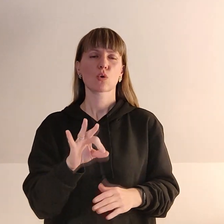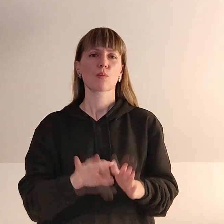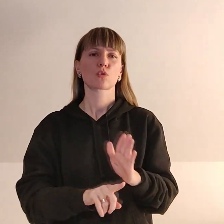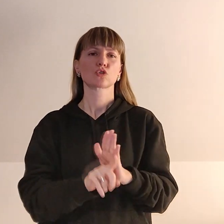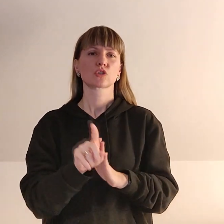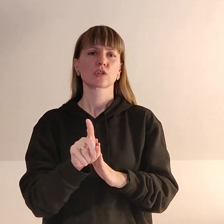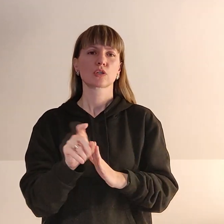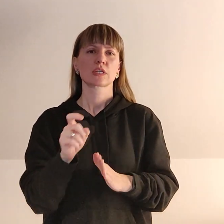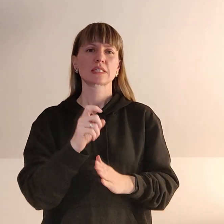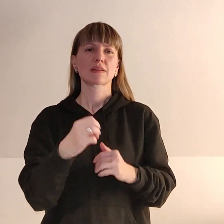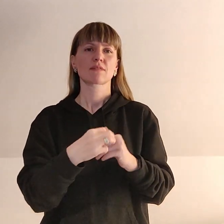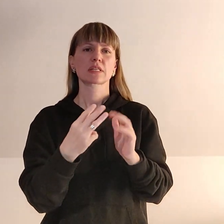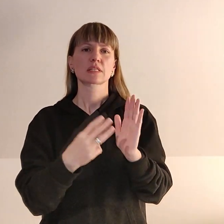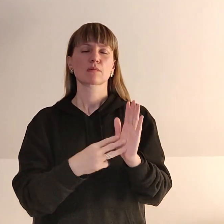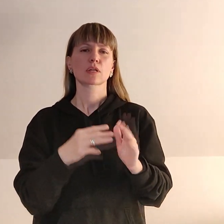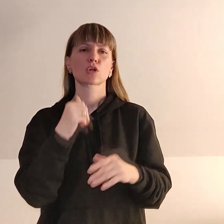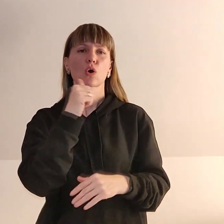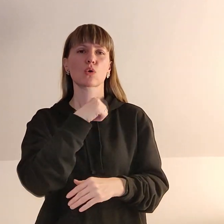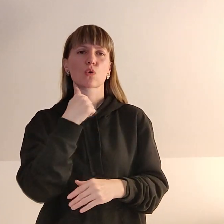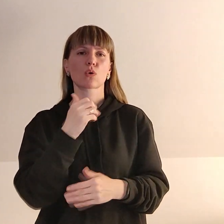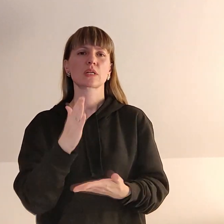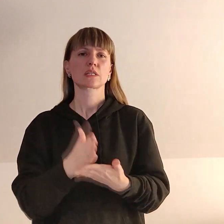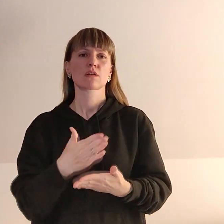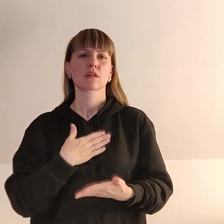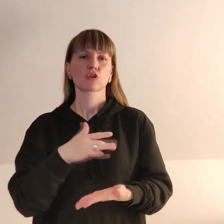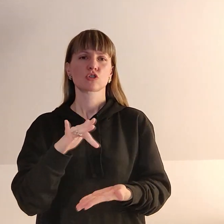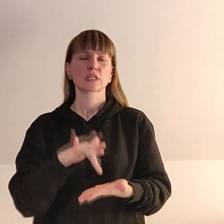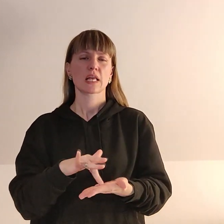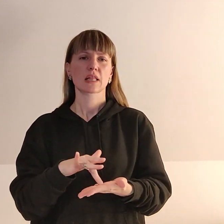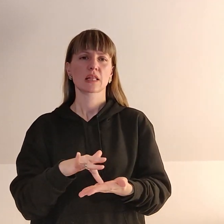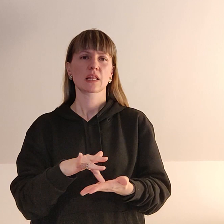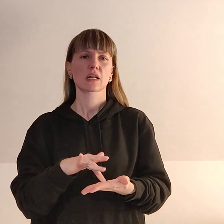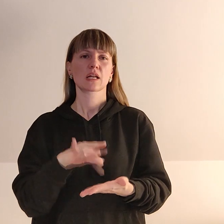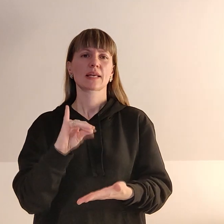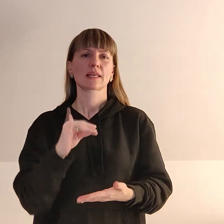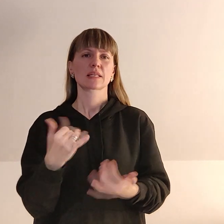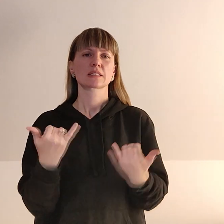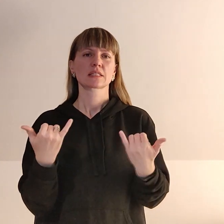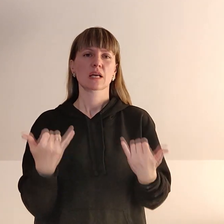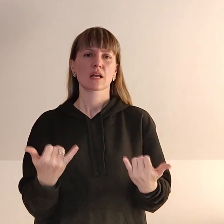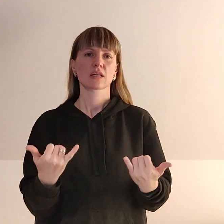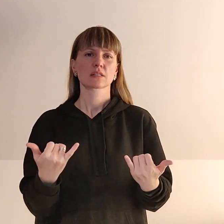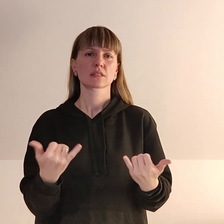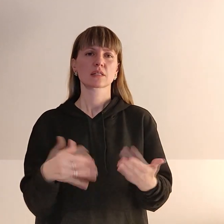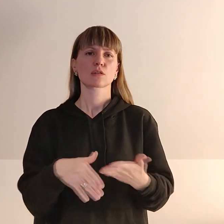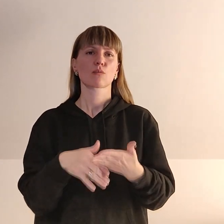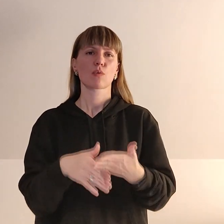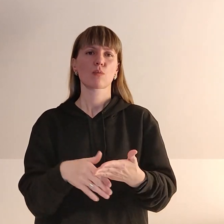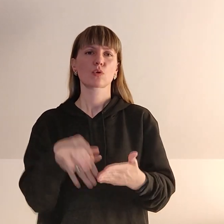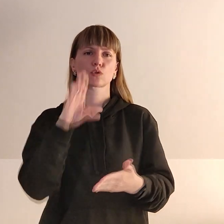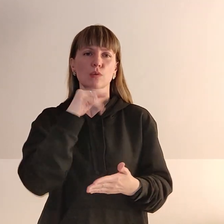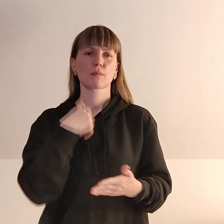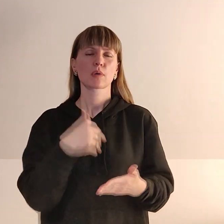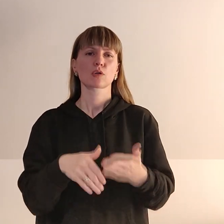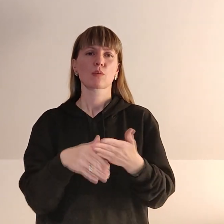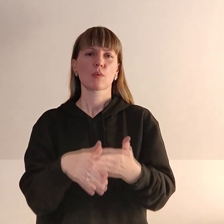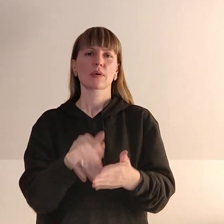з 18-го року існує наш центр. І зараз за допомогою собаки ми допомагаємо дітям, які